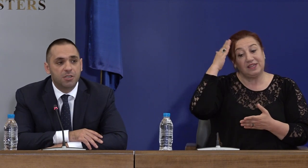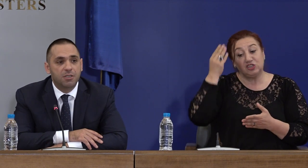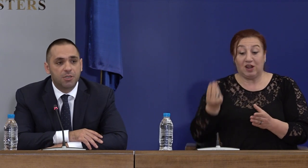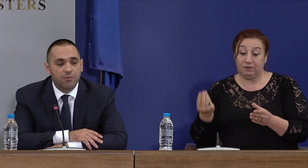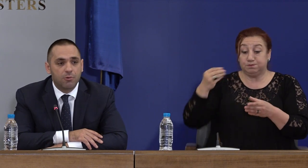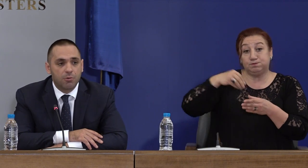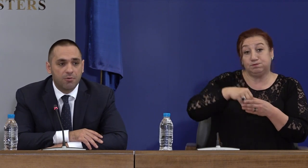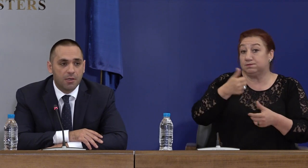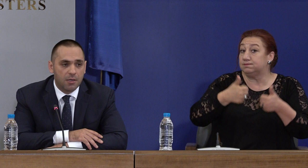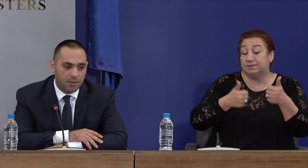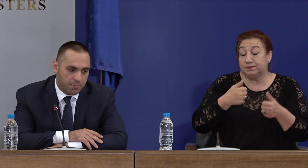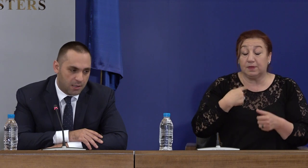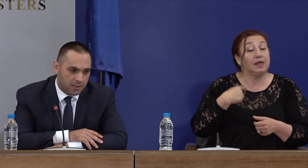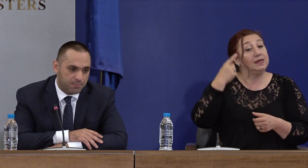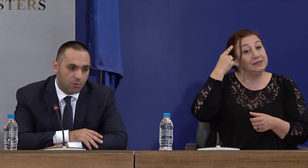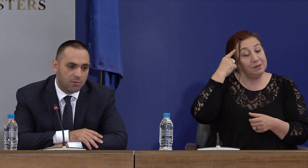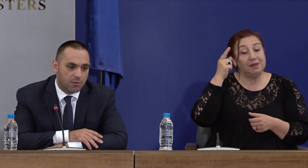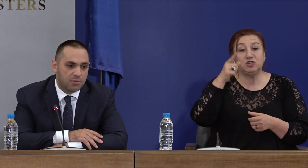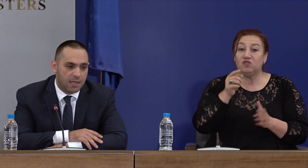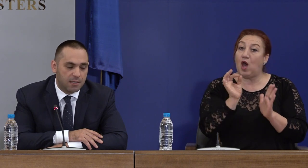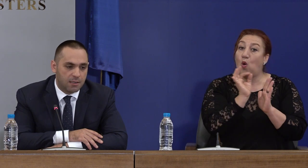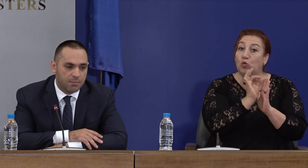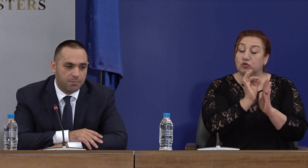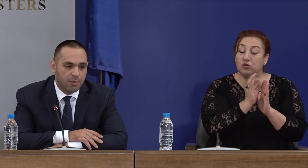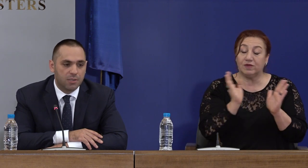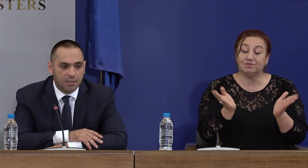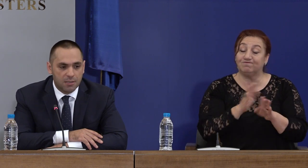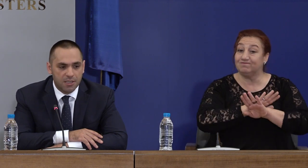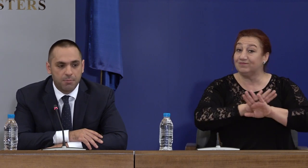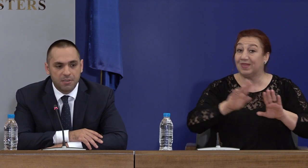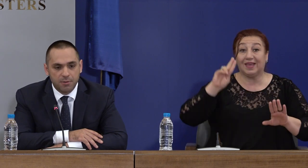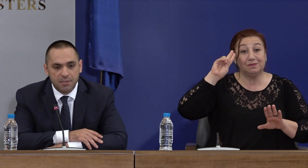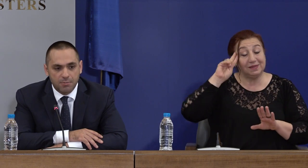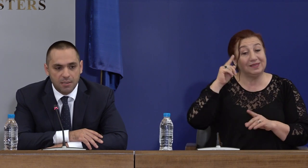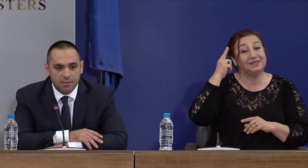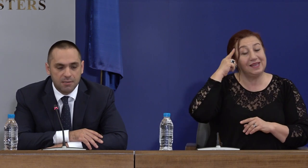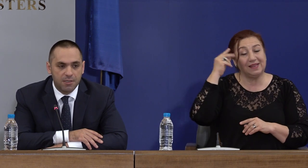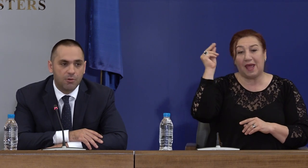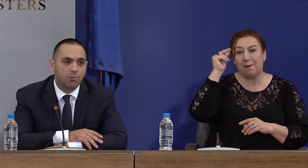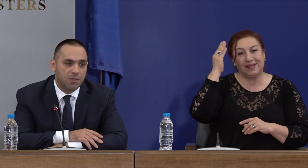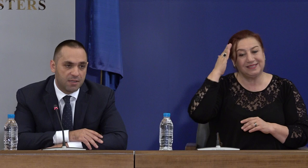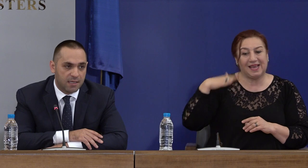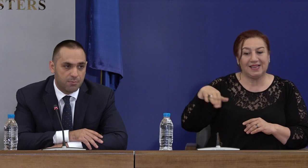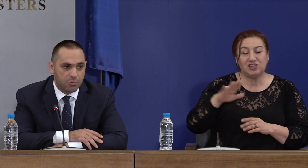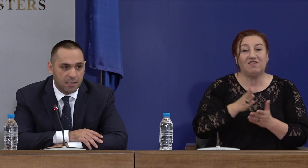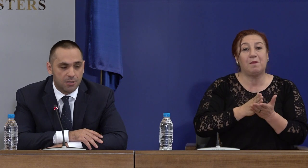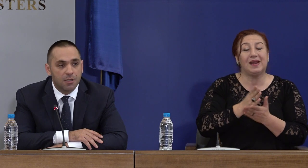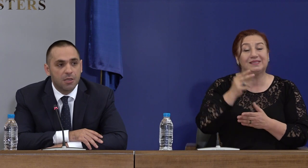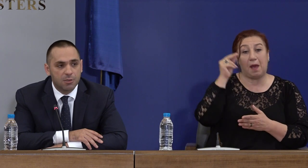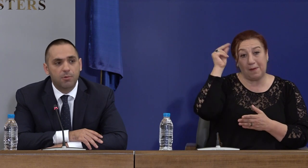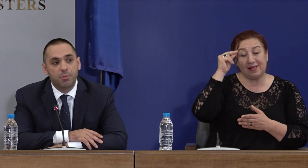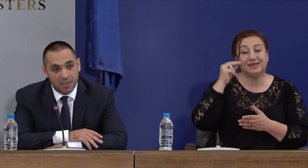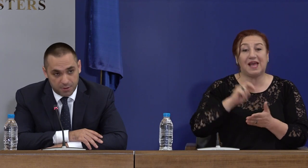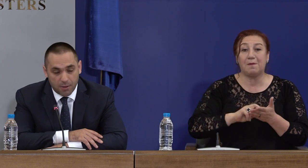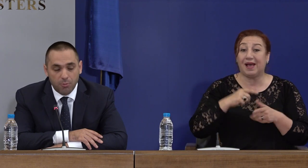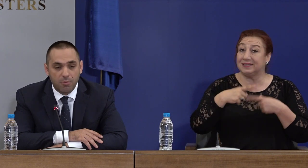вече считаме, че това условие е изпълнено. Както знаете, българската държава през Българска банка за развитие около 19%